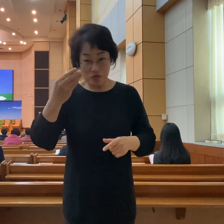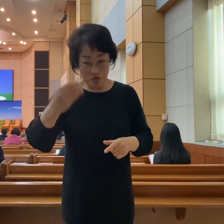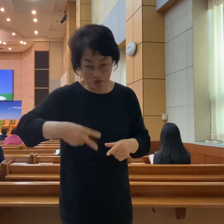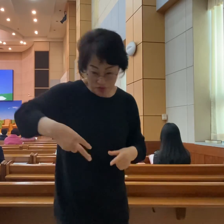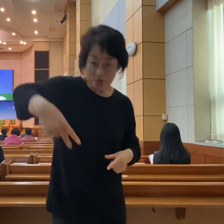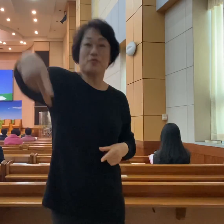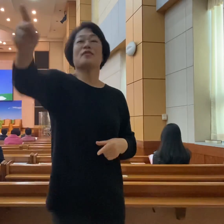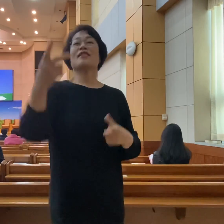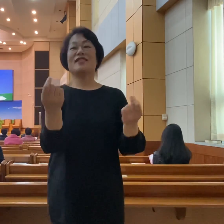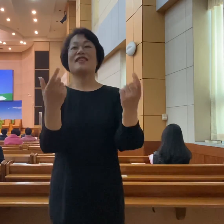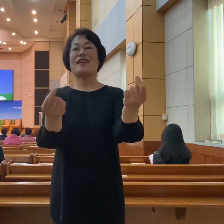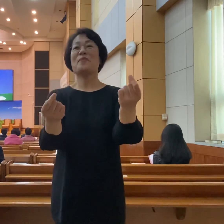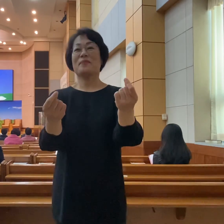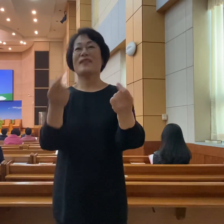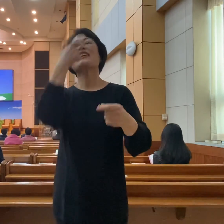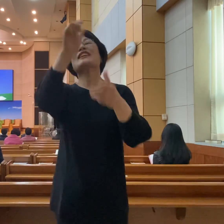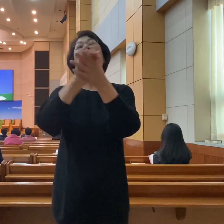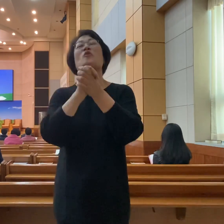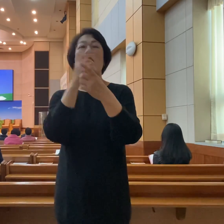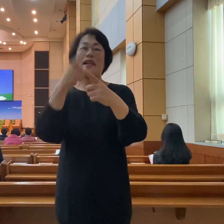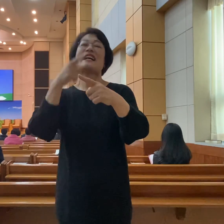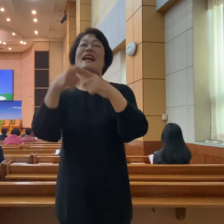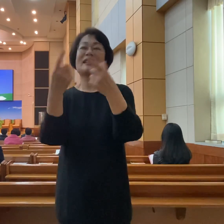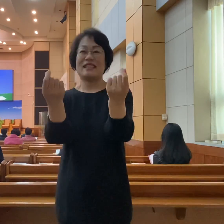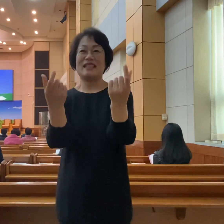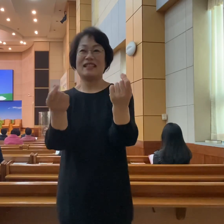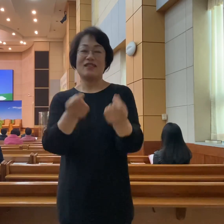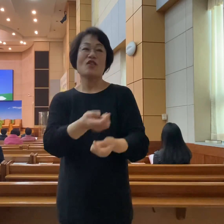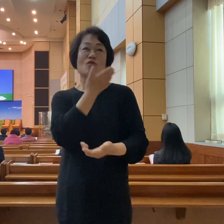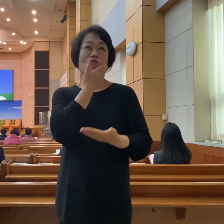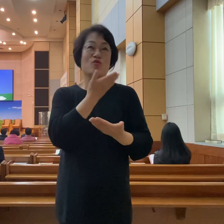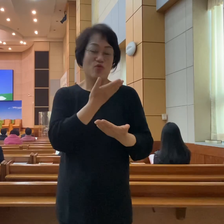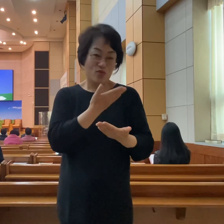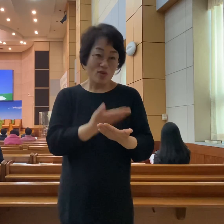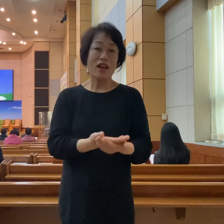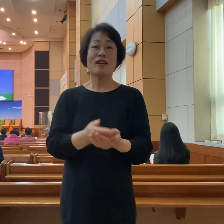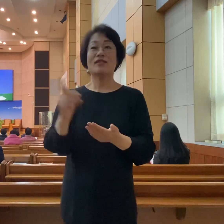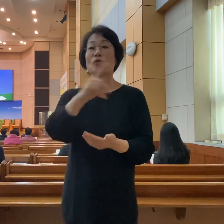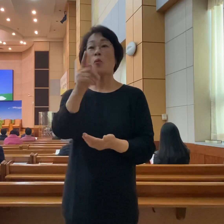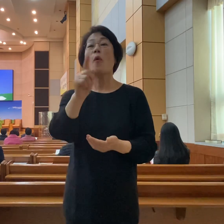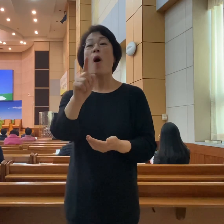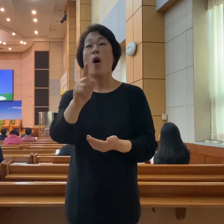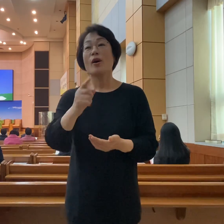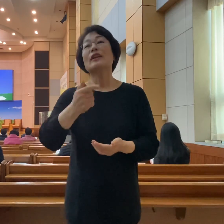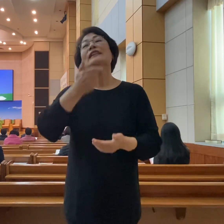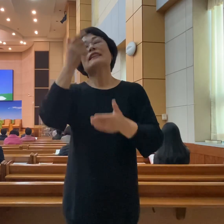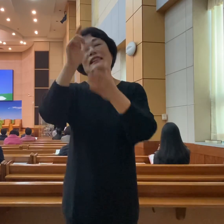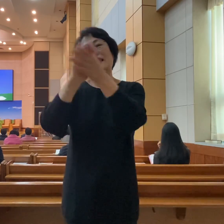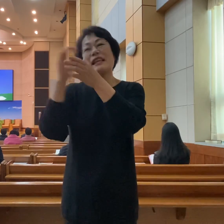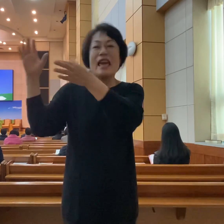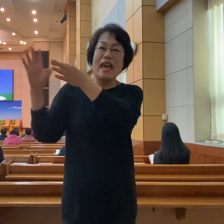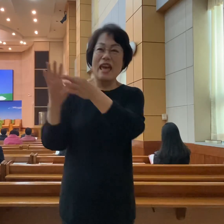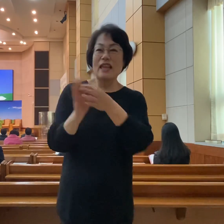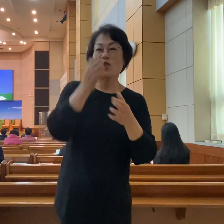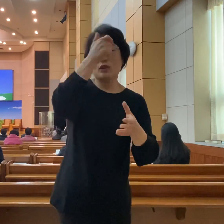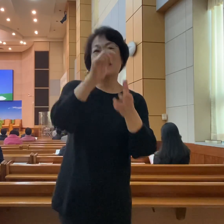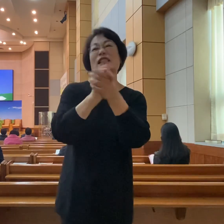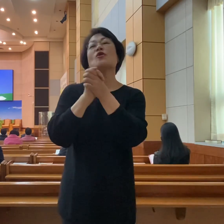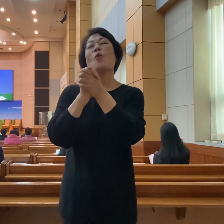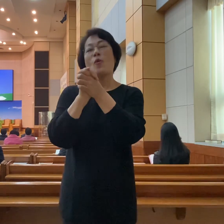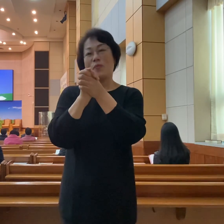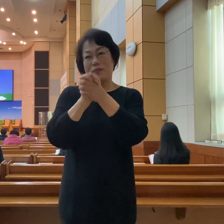것처럼 기도도 그래 되는 거예요. 그런데 중요한 것은 기도해야지 그런 과정을